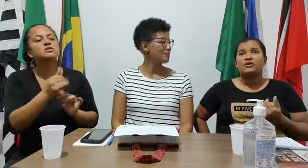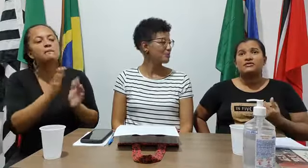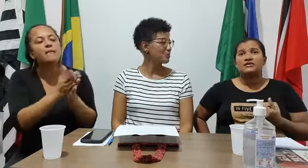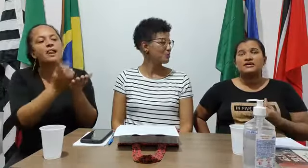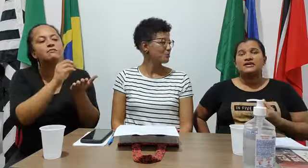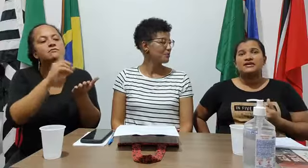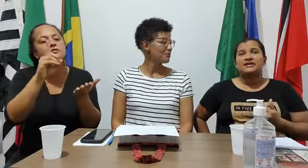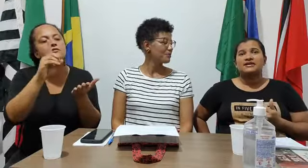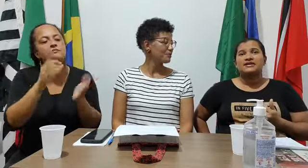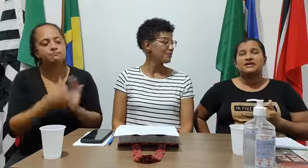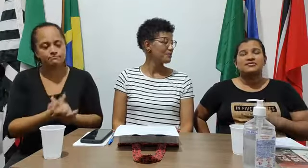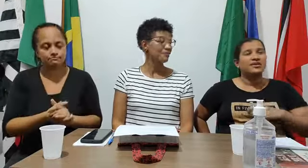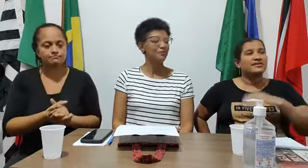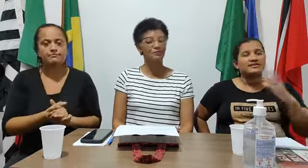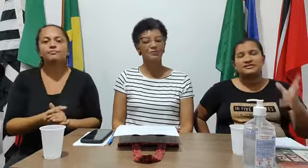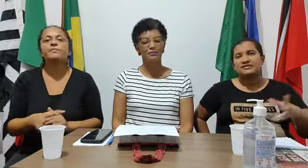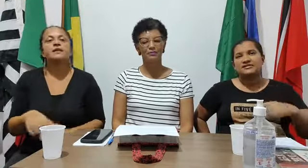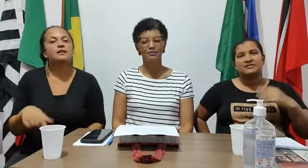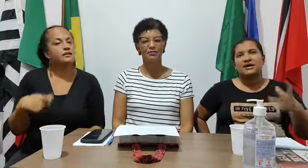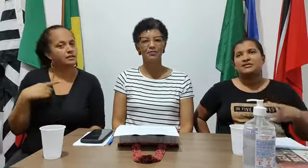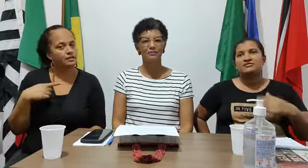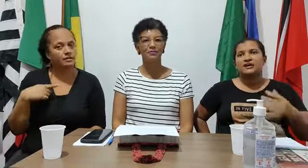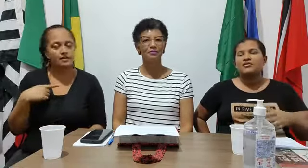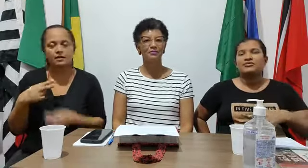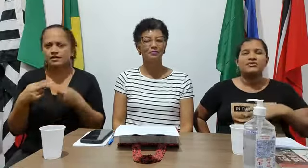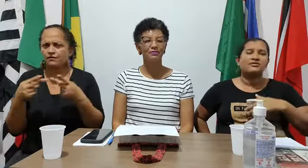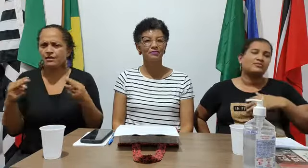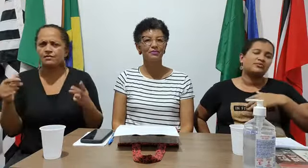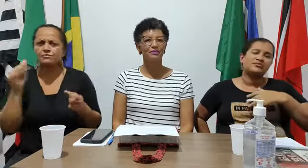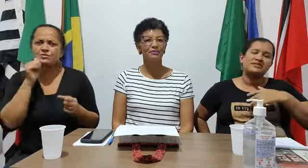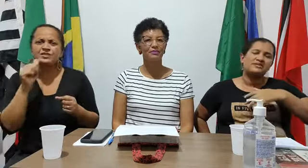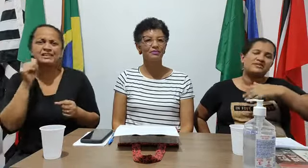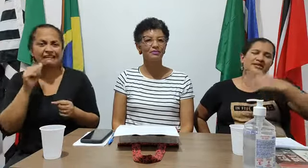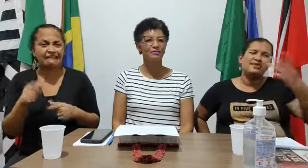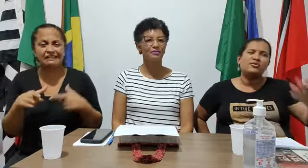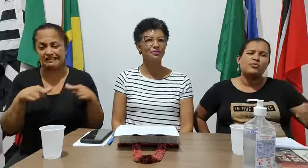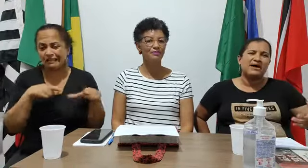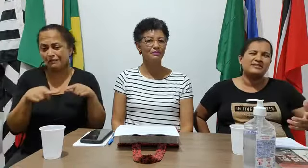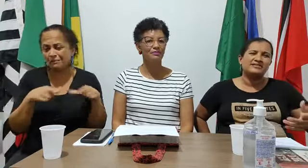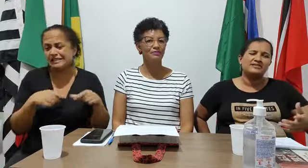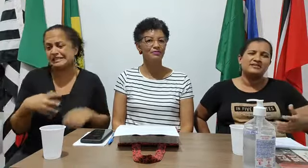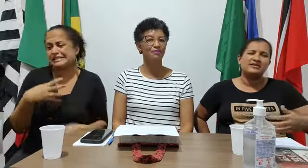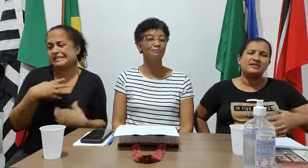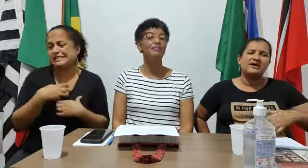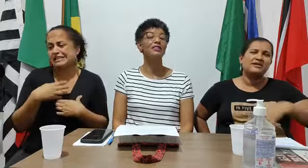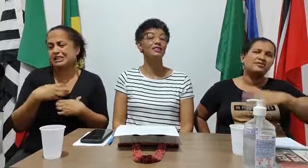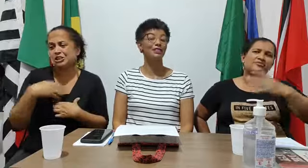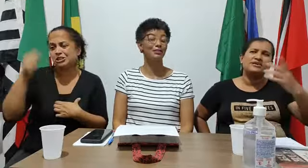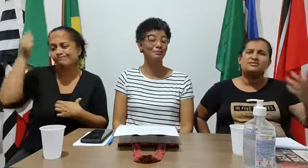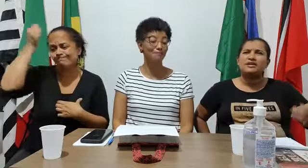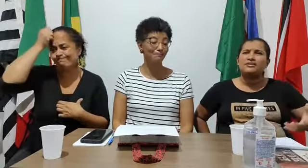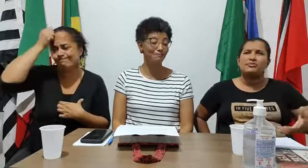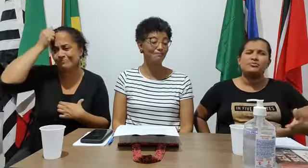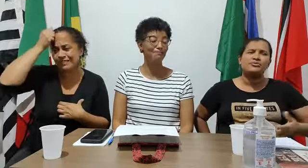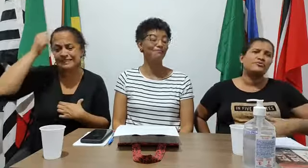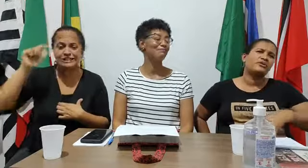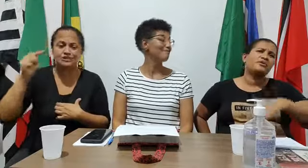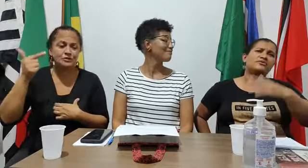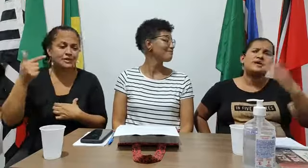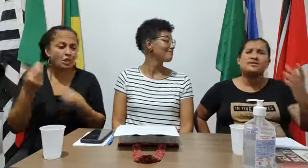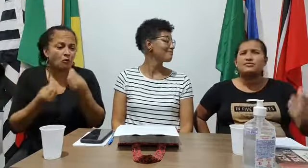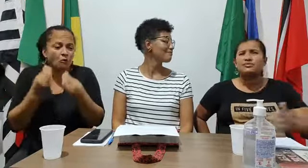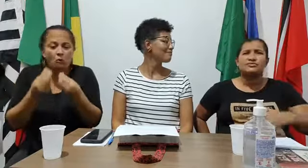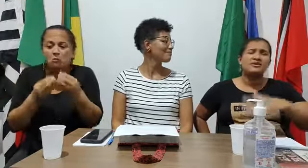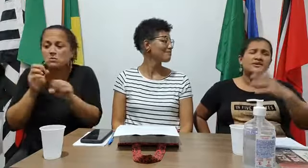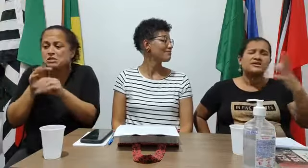vezes nós, as mulheres que trabalham tal, se sentem culpadas, né? Eu não tenho tempo para os